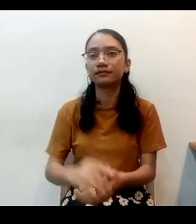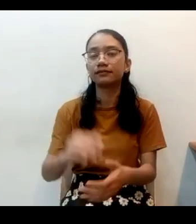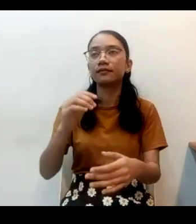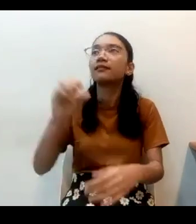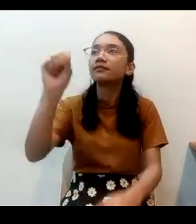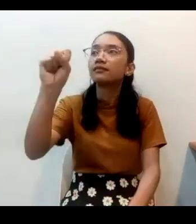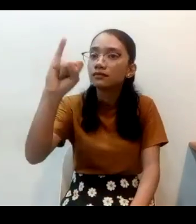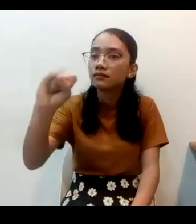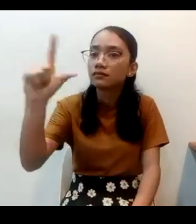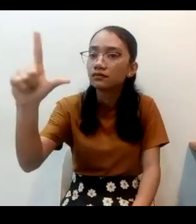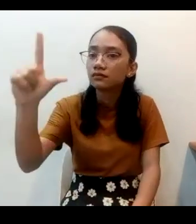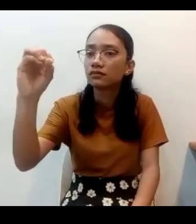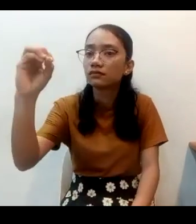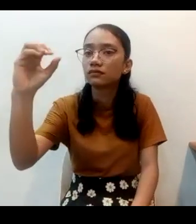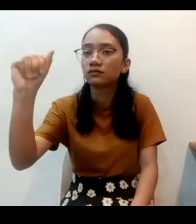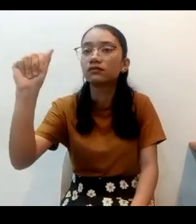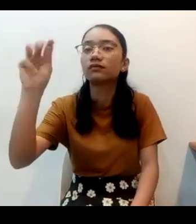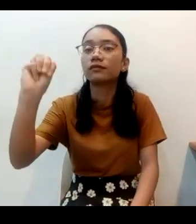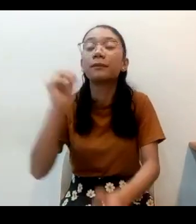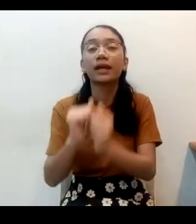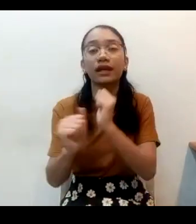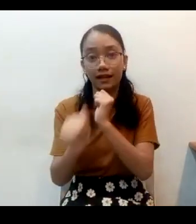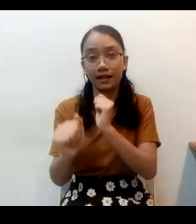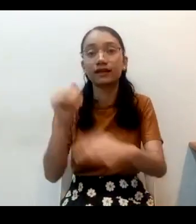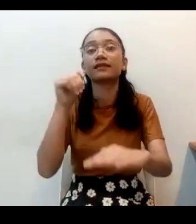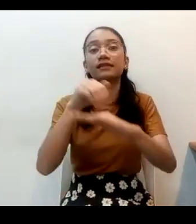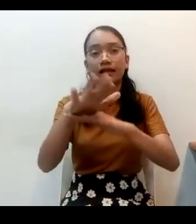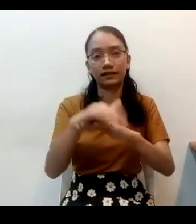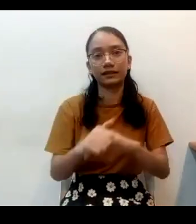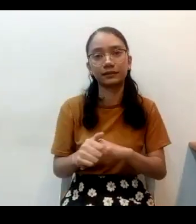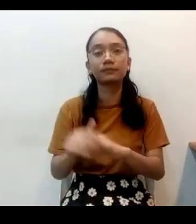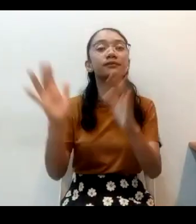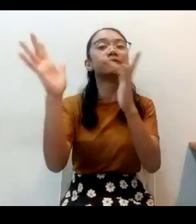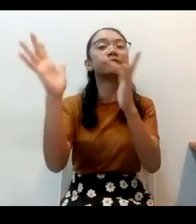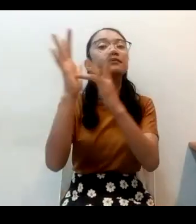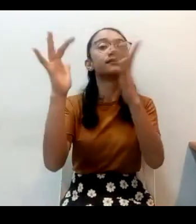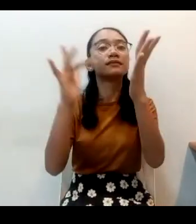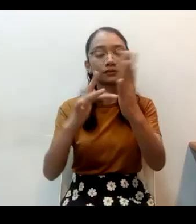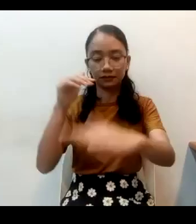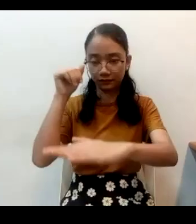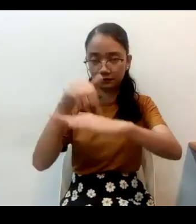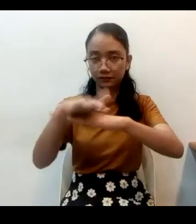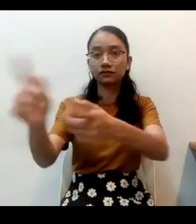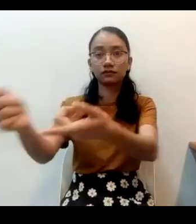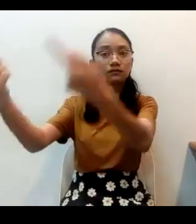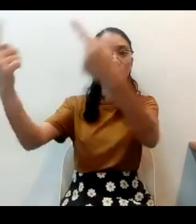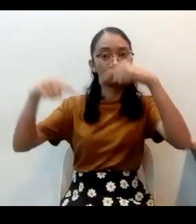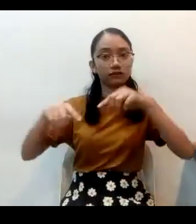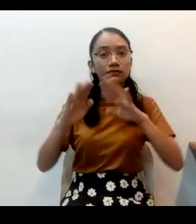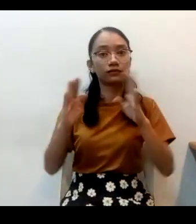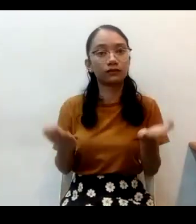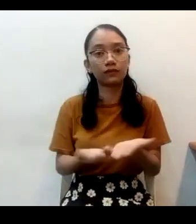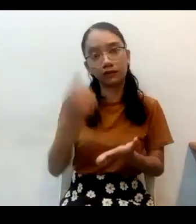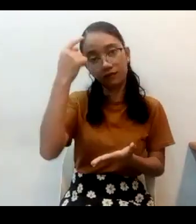sinugo. Jesus was sent to this world to wash away all our sins. Kaya si Jesus po yung sinugo dito po sa